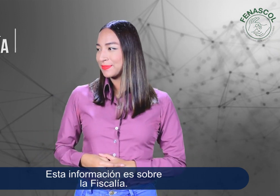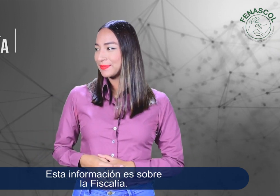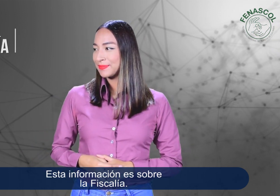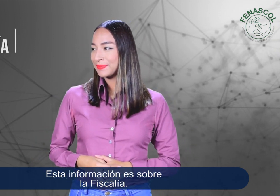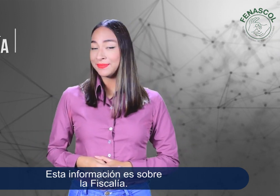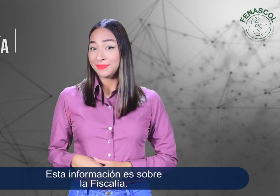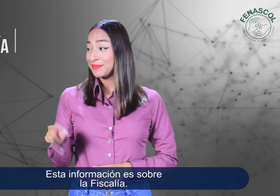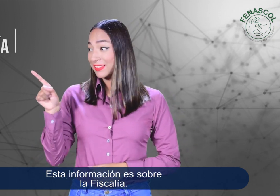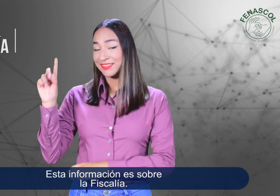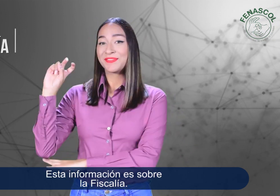la Fiscalía.